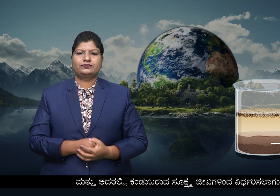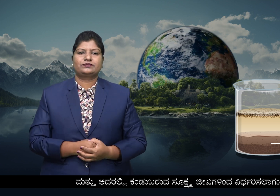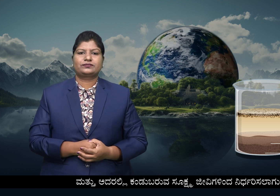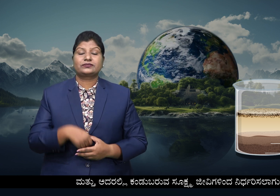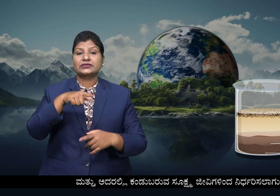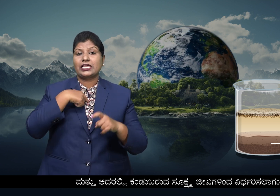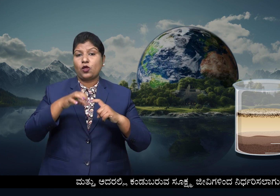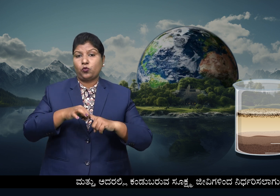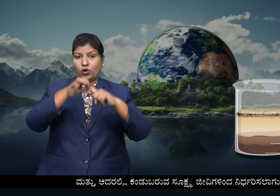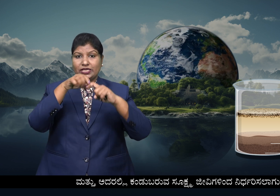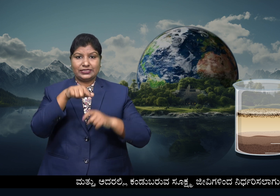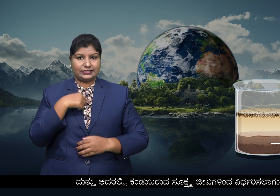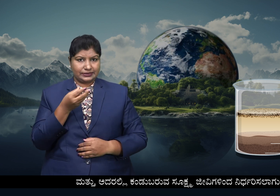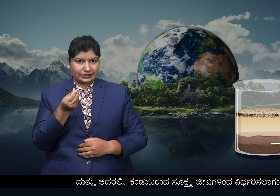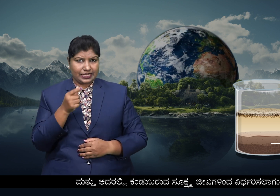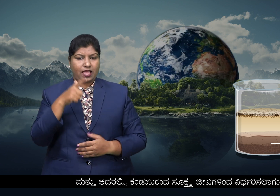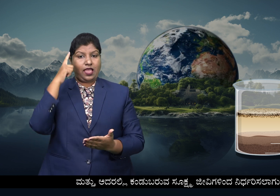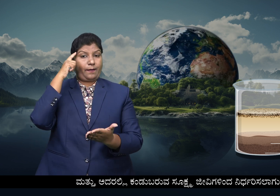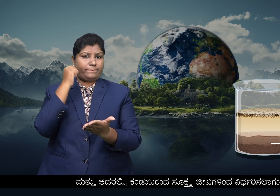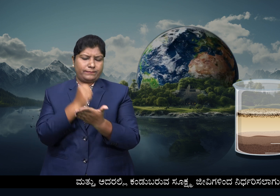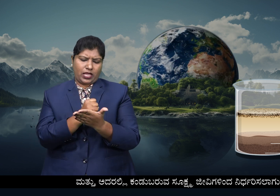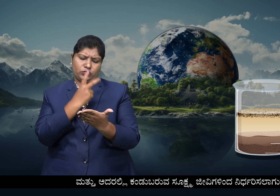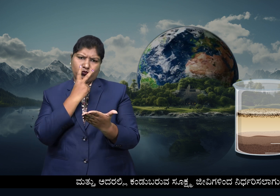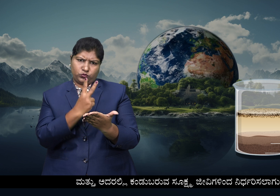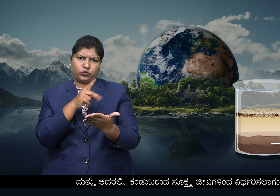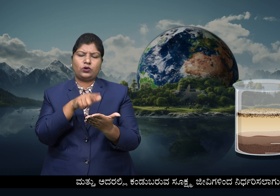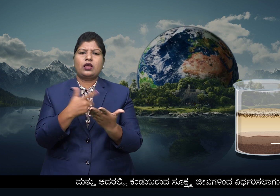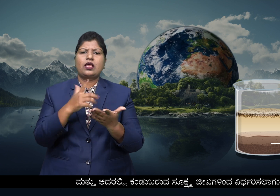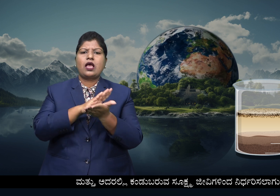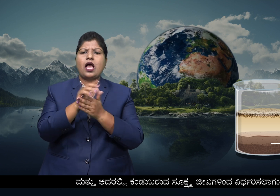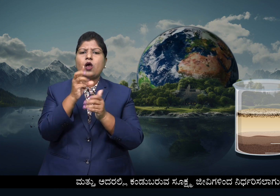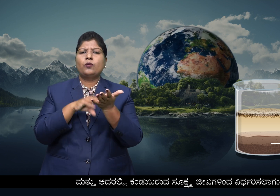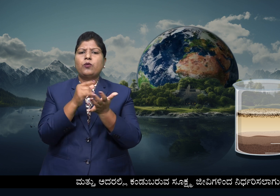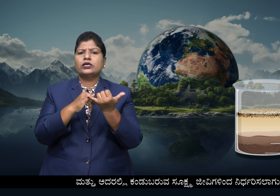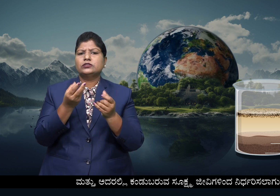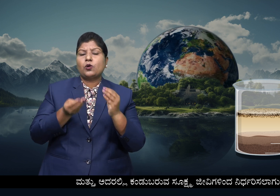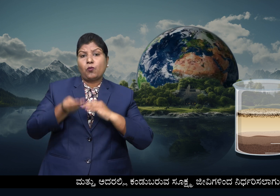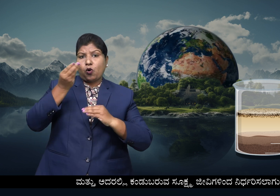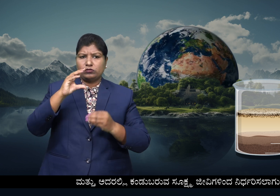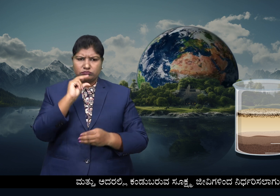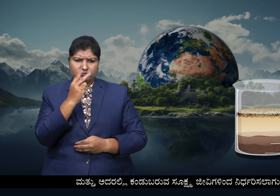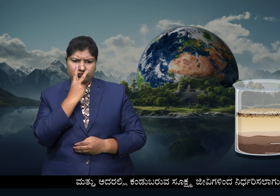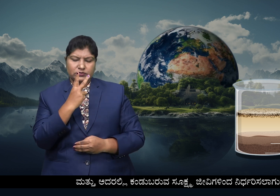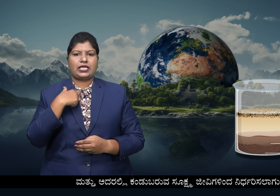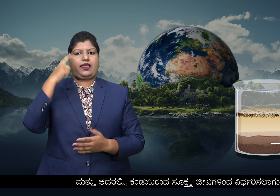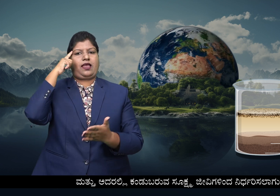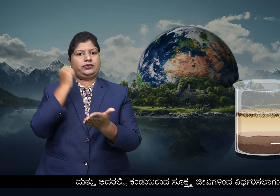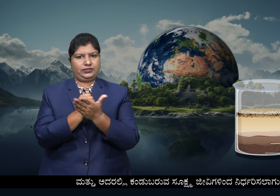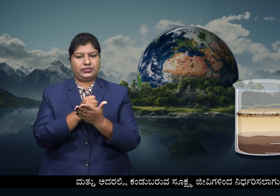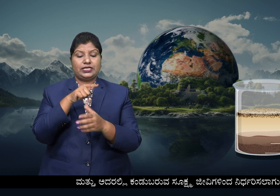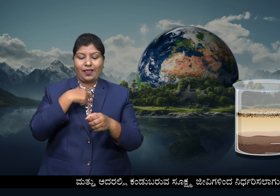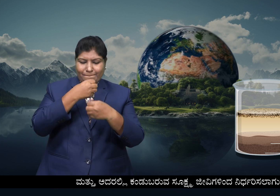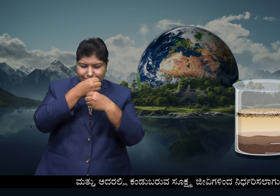ಮತ್ತು ಮಣ್ಣಿನ ಗುಣಮಟ್ಟವನ್ನು ಹ್ಯೂಮಸ್ ಪ್ರಮಾಣ ಮತ್ತು ಅದರಲ್ಲಿ ಕಂಡುಬರುವ ಸೂಕ್ಷ್ಮಜೀವಿಗಳಿಂದ ನಿರ್ಧರಿಸಲಾಗುತ್ತದೆ.